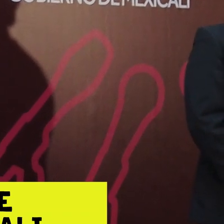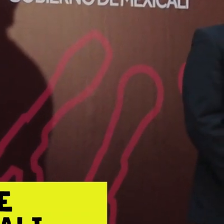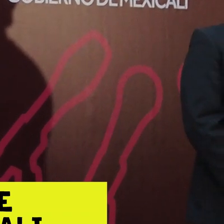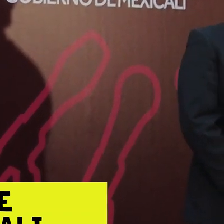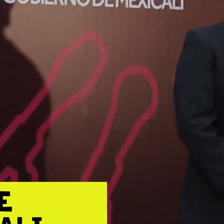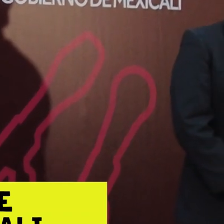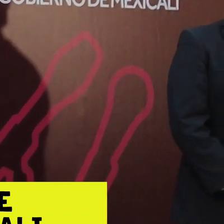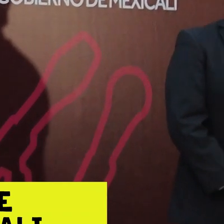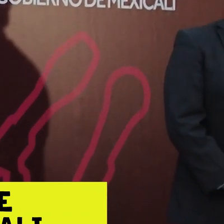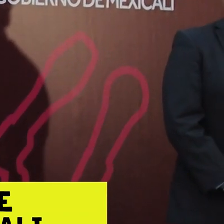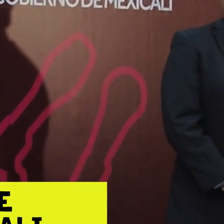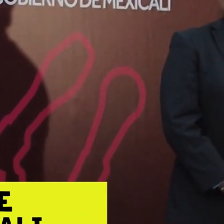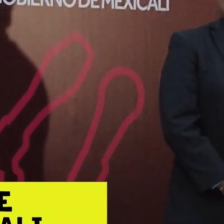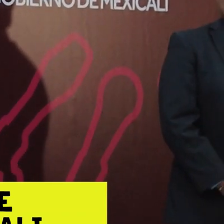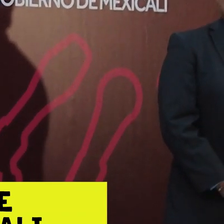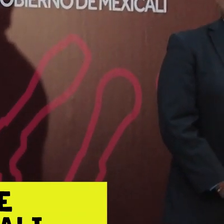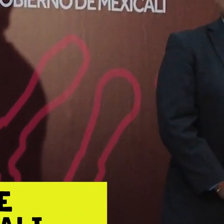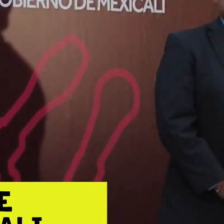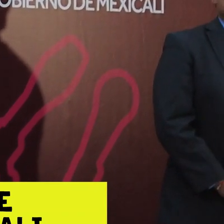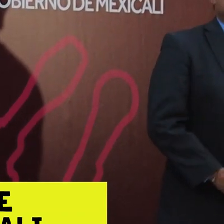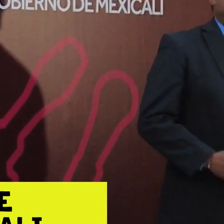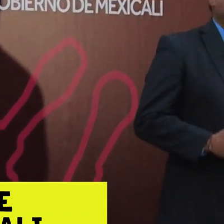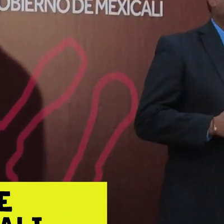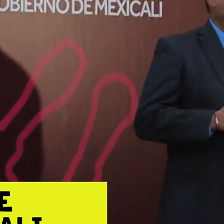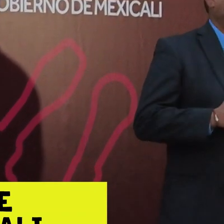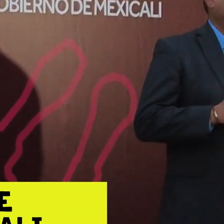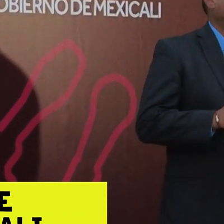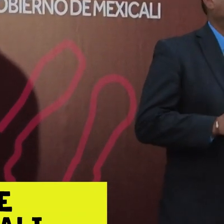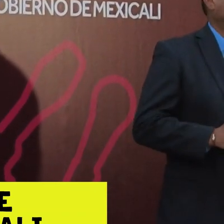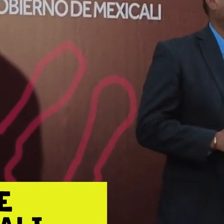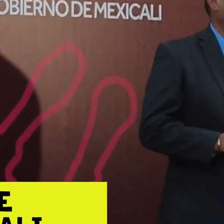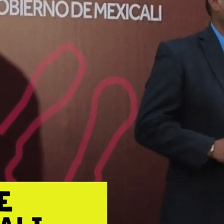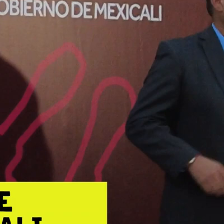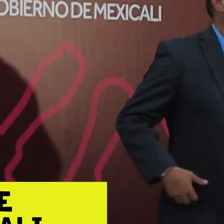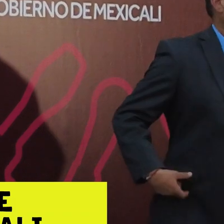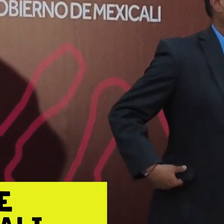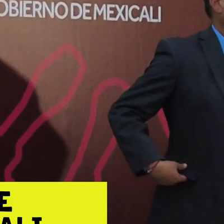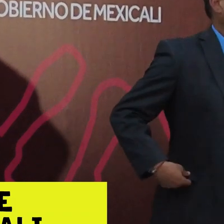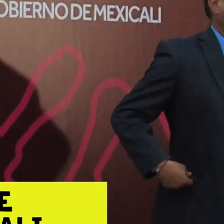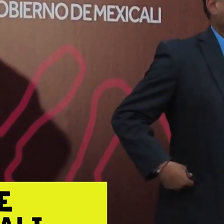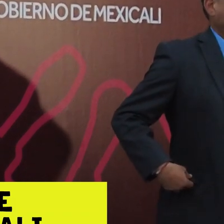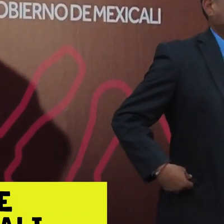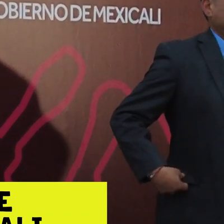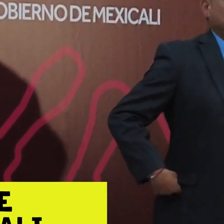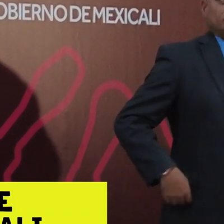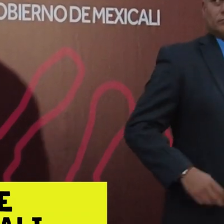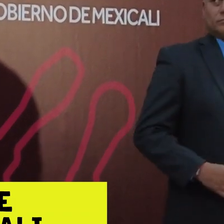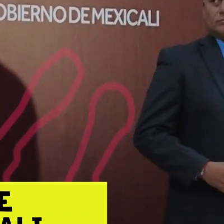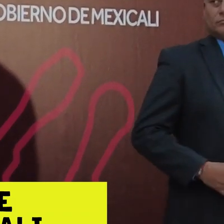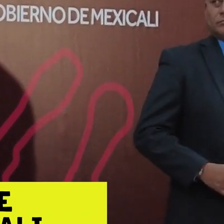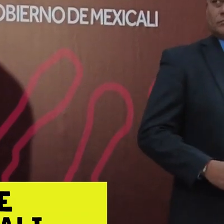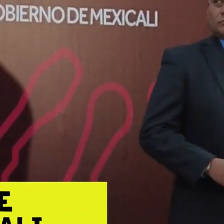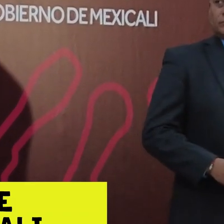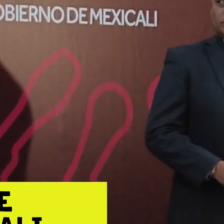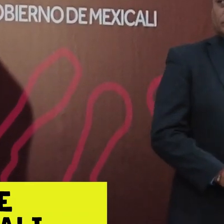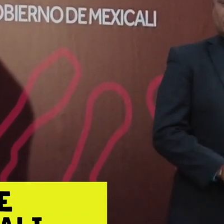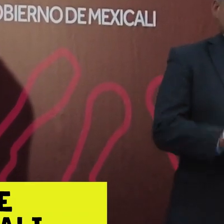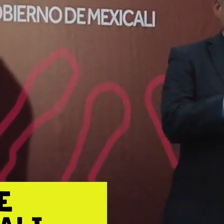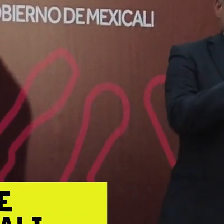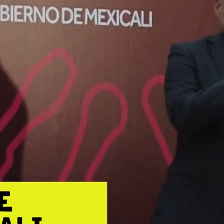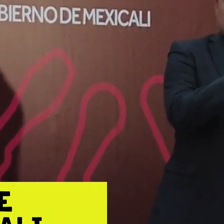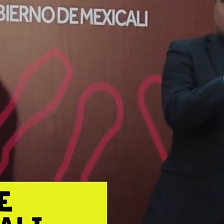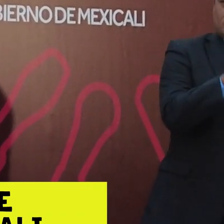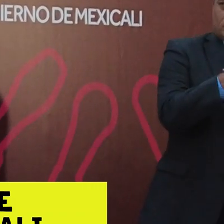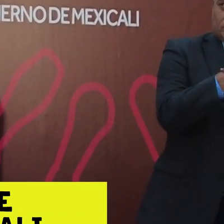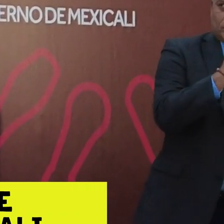decir, pues que se está arreglando todo, que se está arreglando todo, porque aquí están las listas de los apagadores. De 43